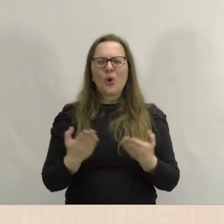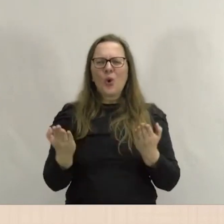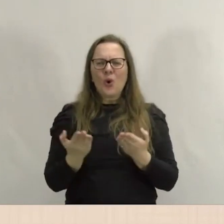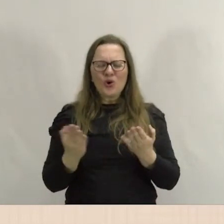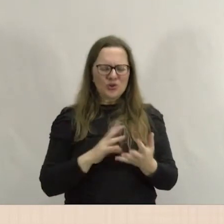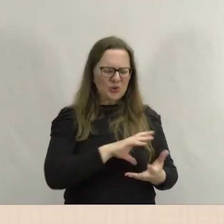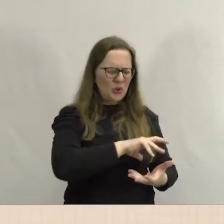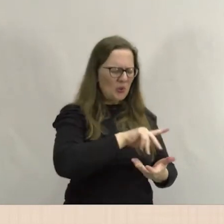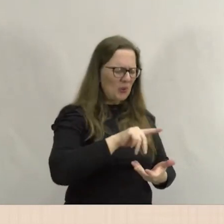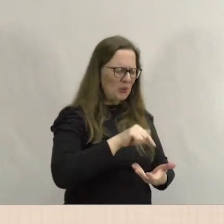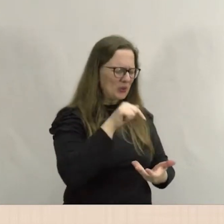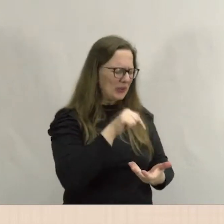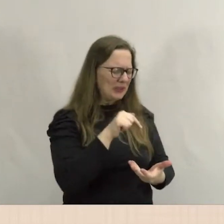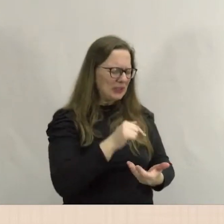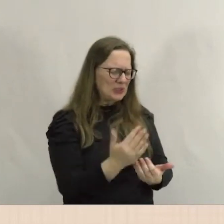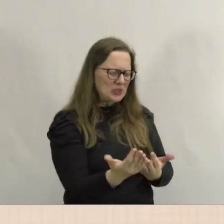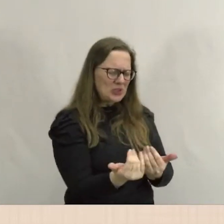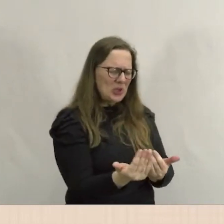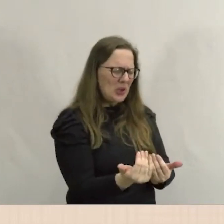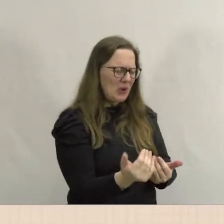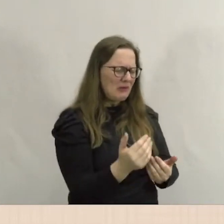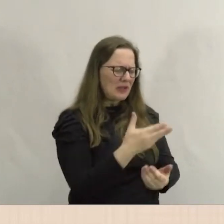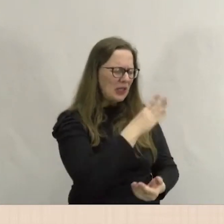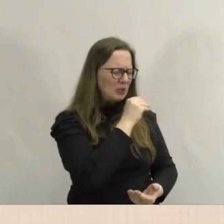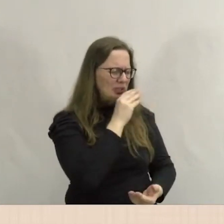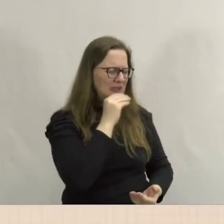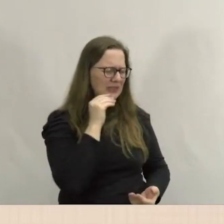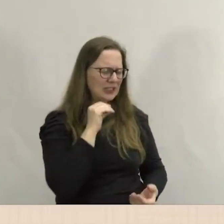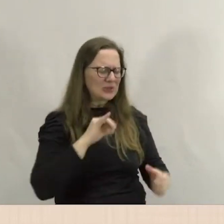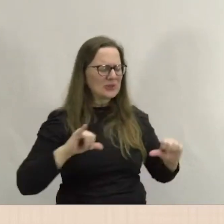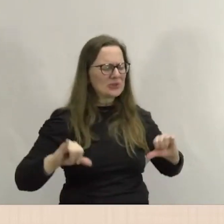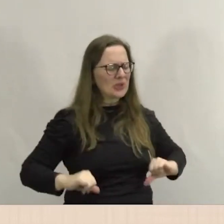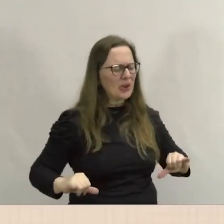bebida. Graças a Deus, irmão, o Senhor começou a resgatar.